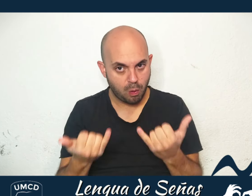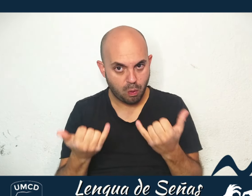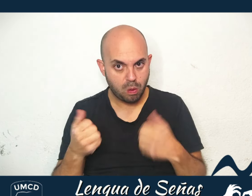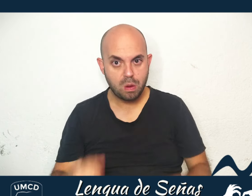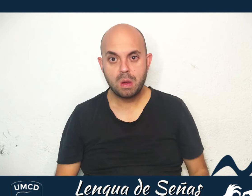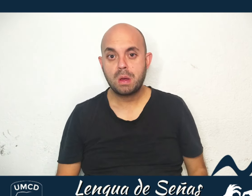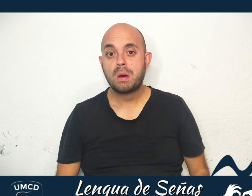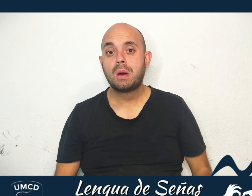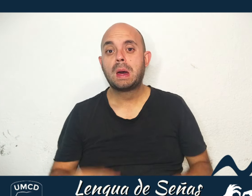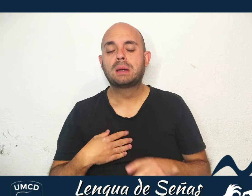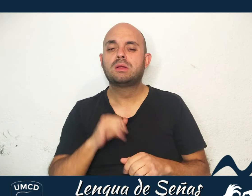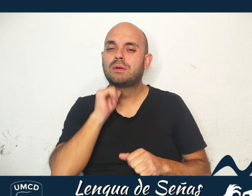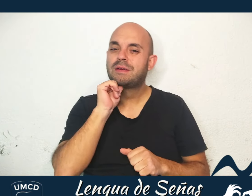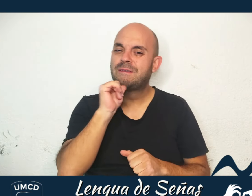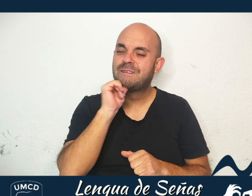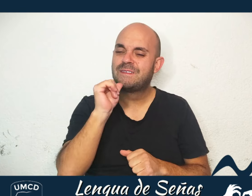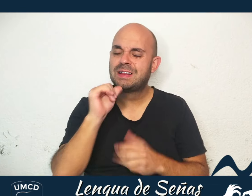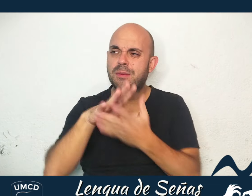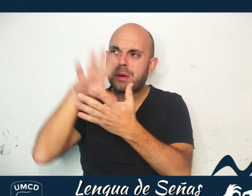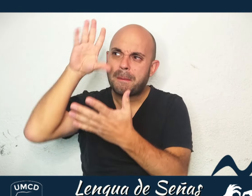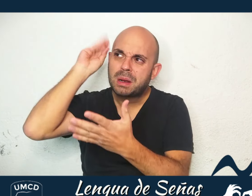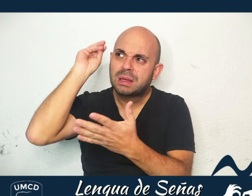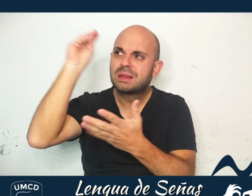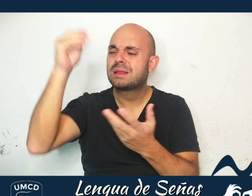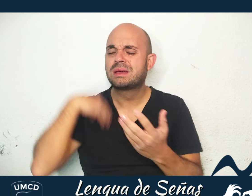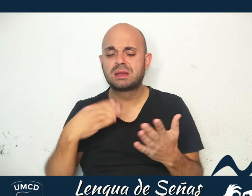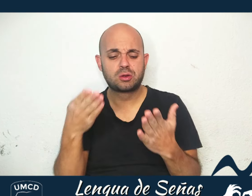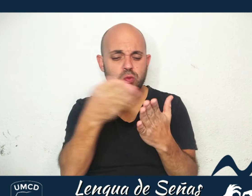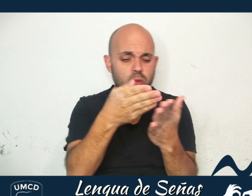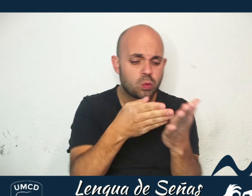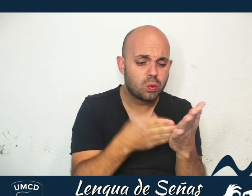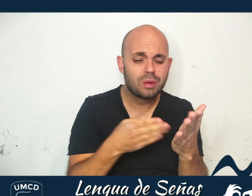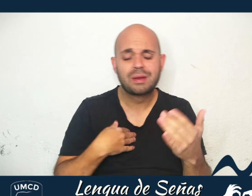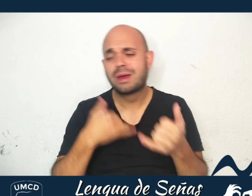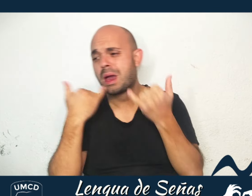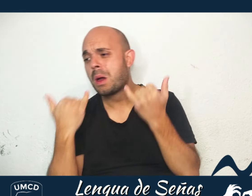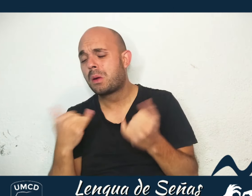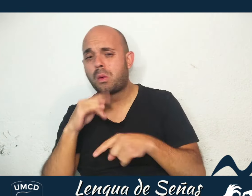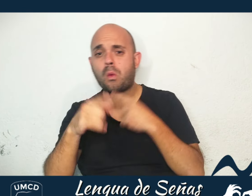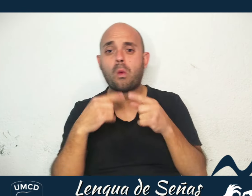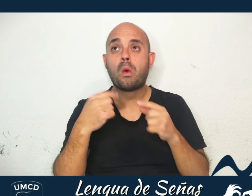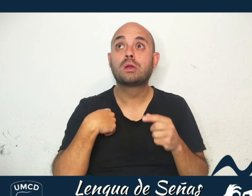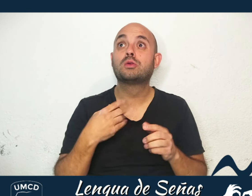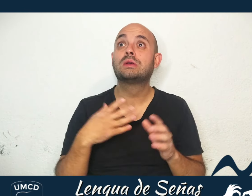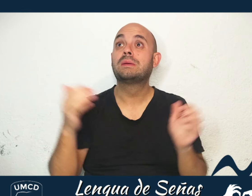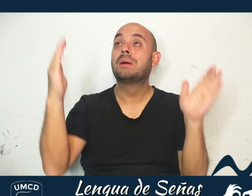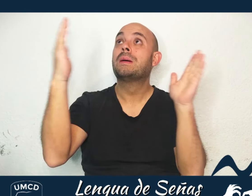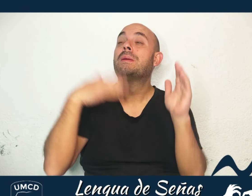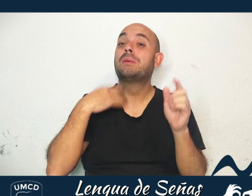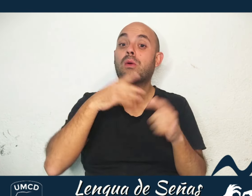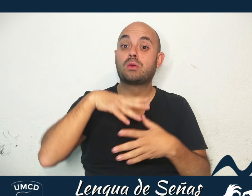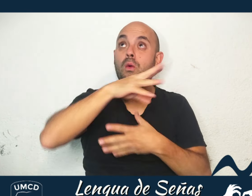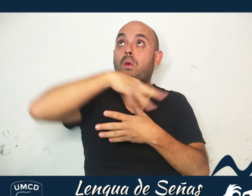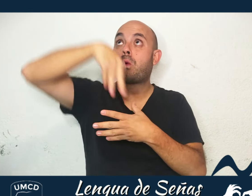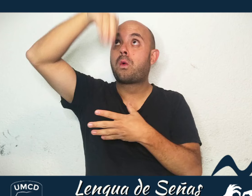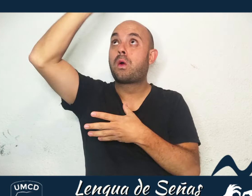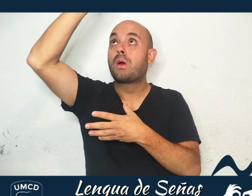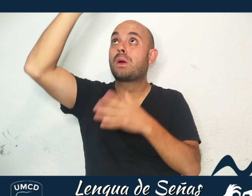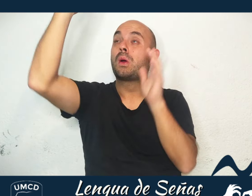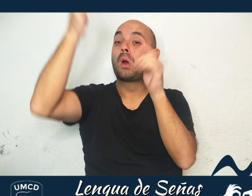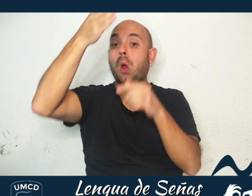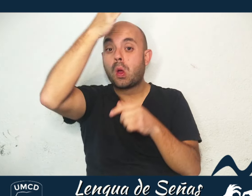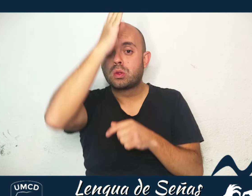este momento. Y lo que falta por conocer, o lo que tal vez lleguemos a conocer cuando estemos en su presencia, será